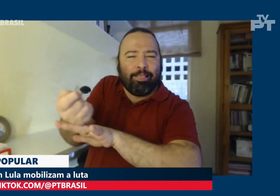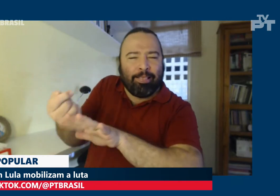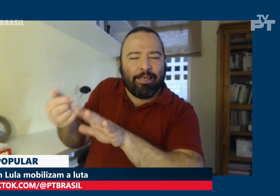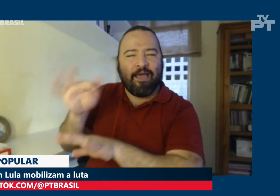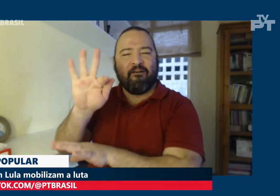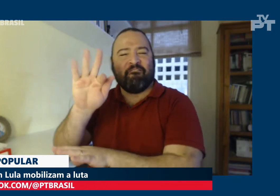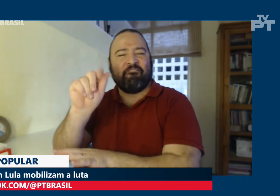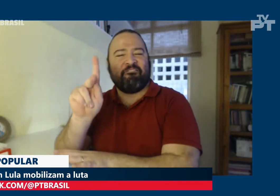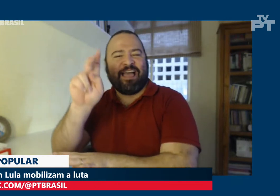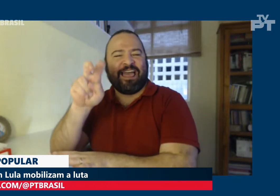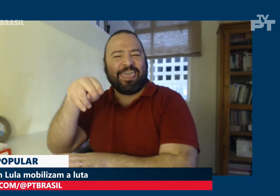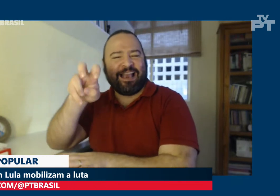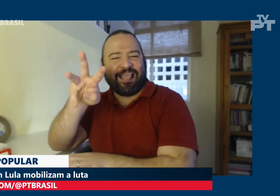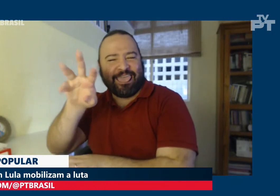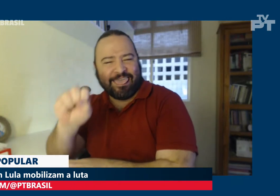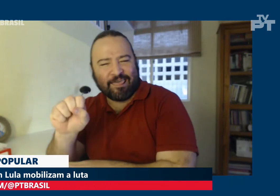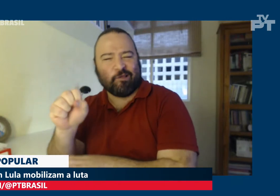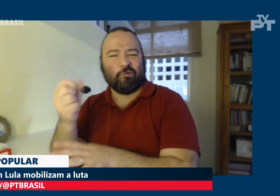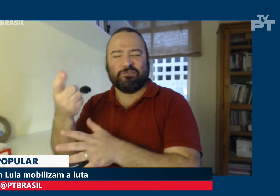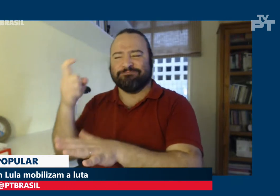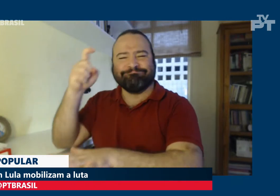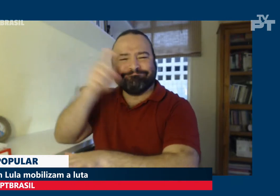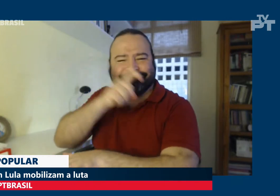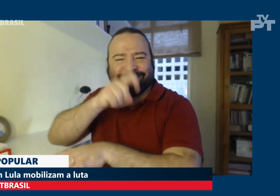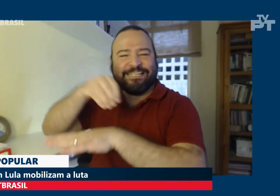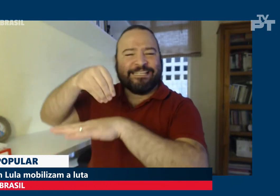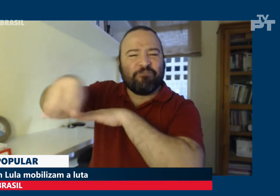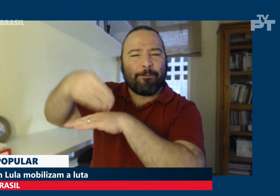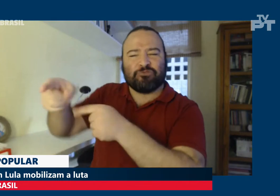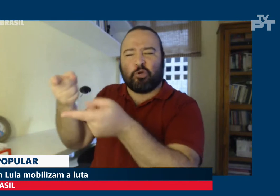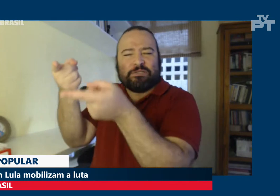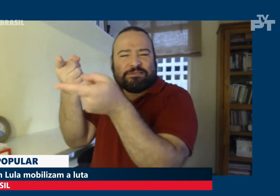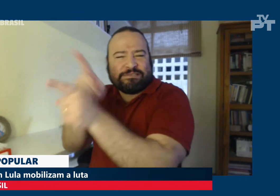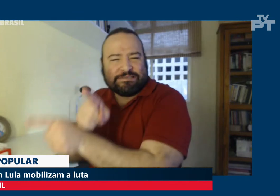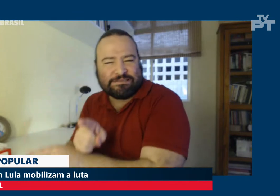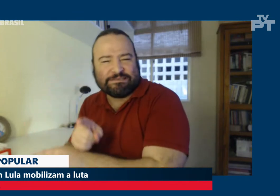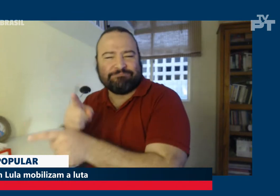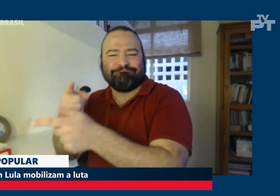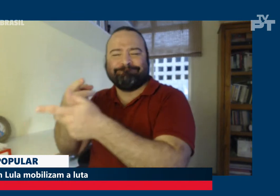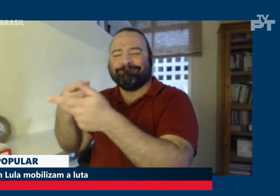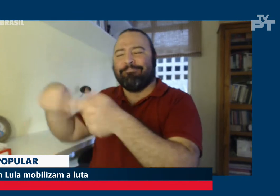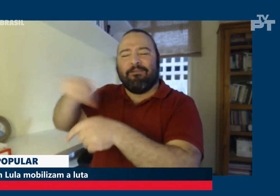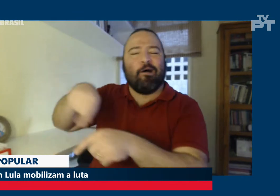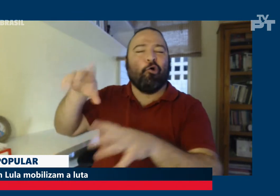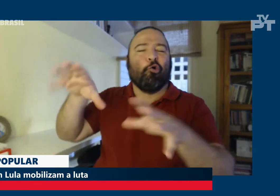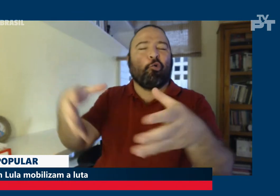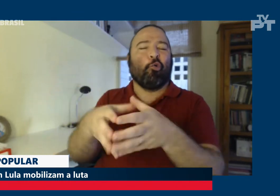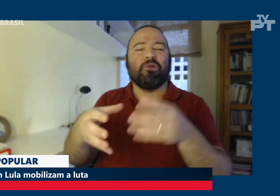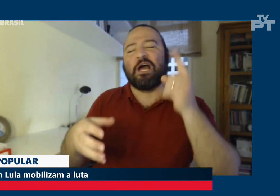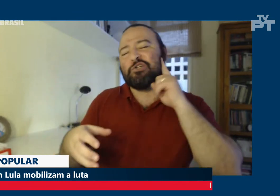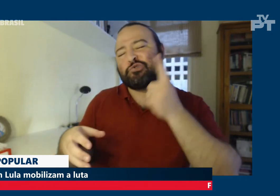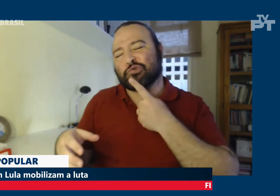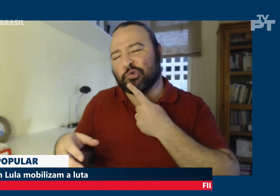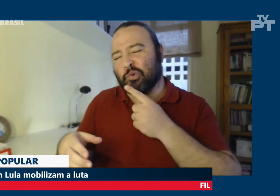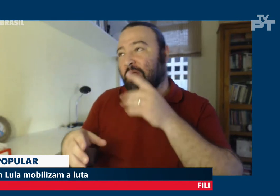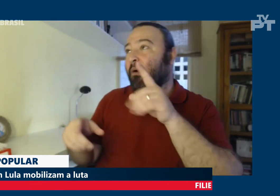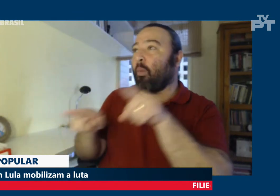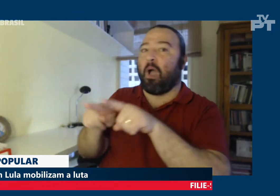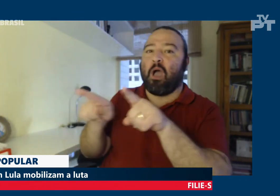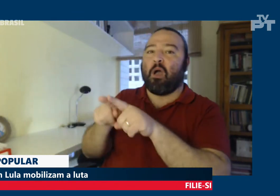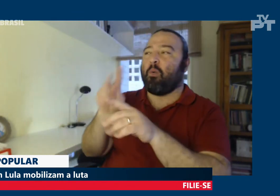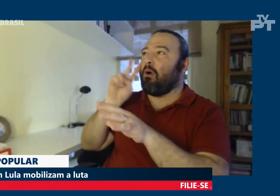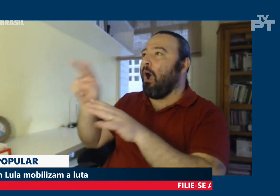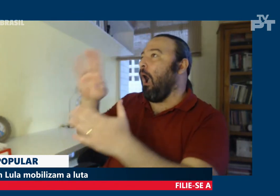termos a divulgação da língua de sinais, o combate a fake news, né, as mentiras que são espalhadas,